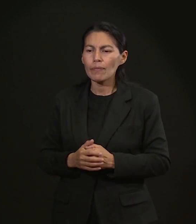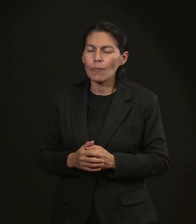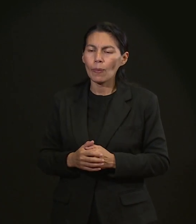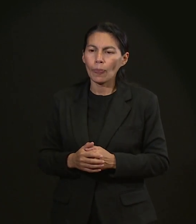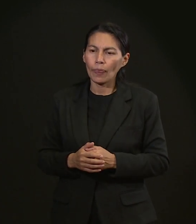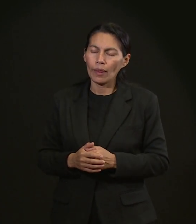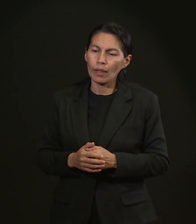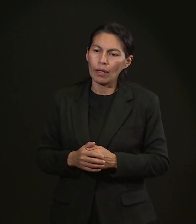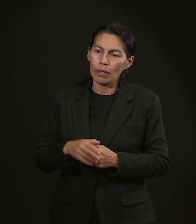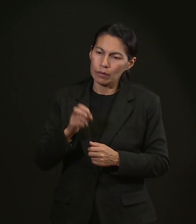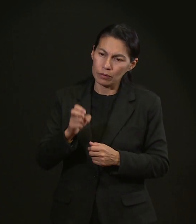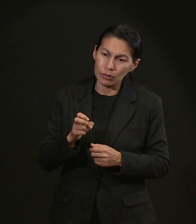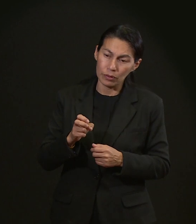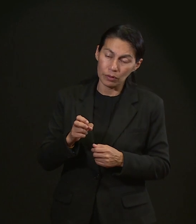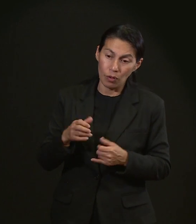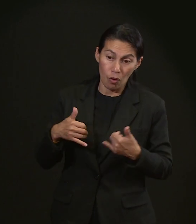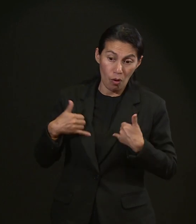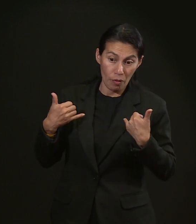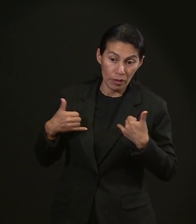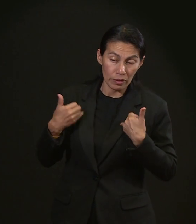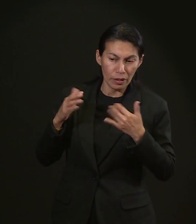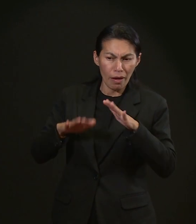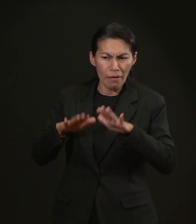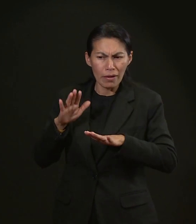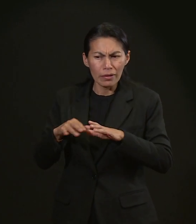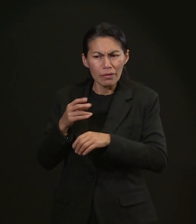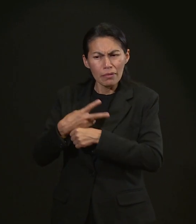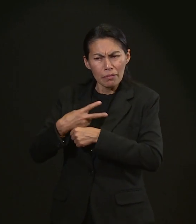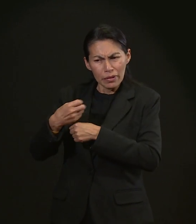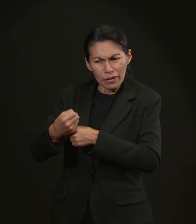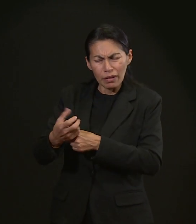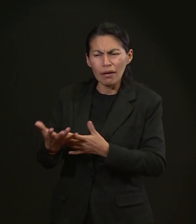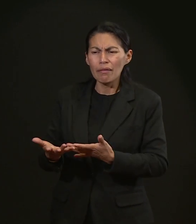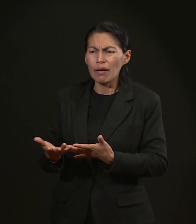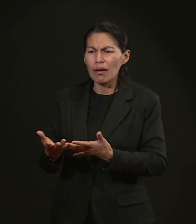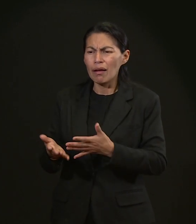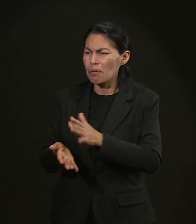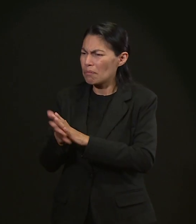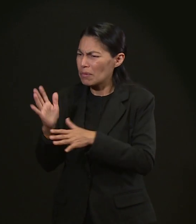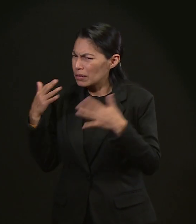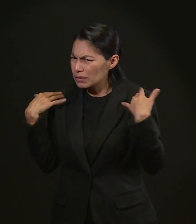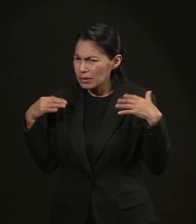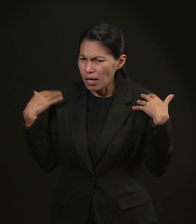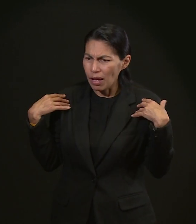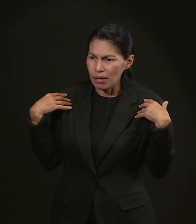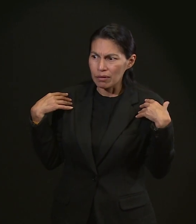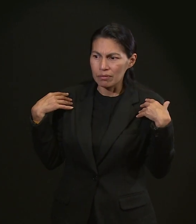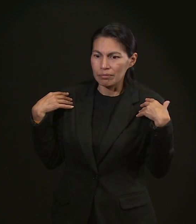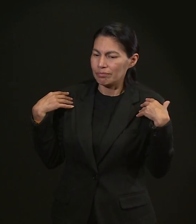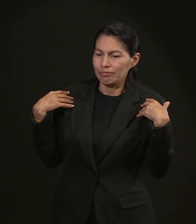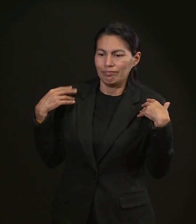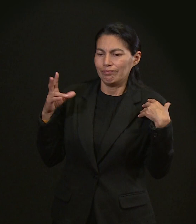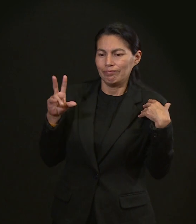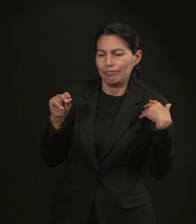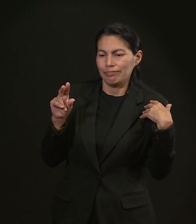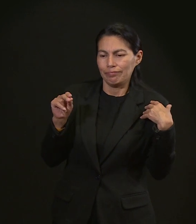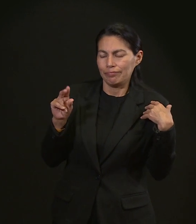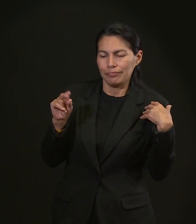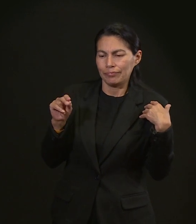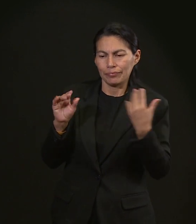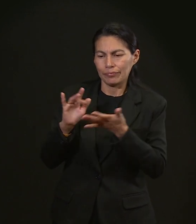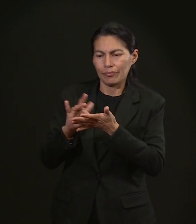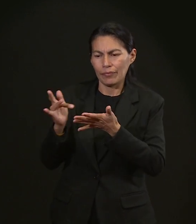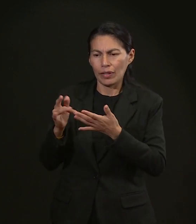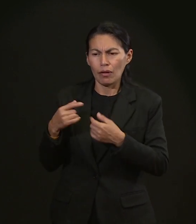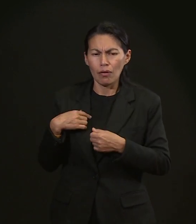que los muchachos a veces me invitaban a salir y yo decía que no